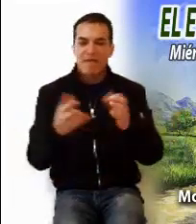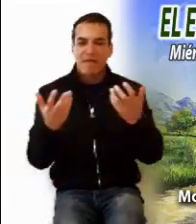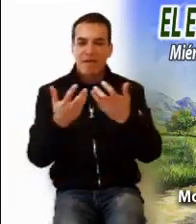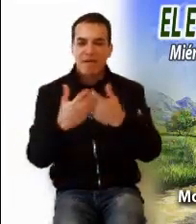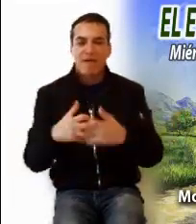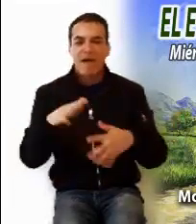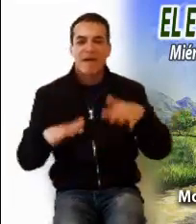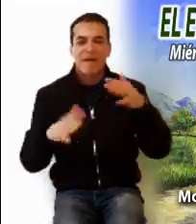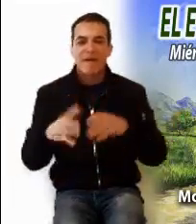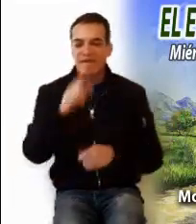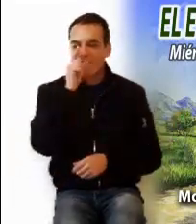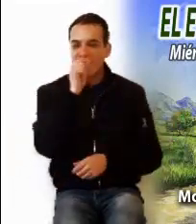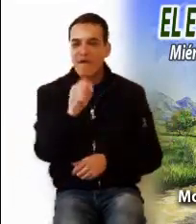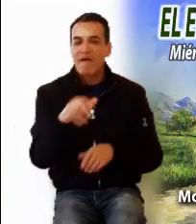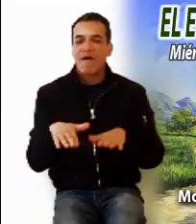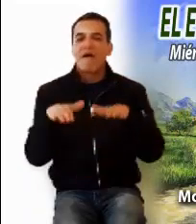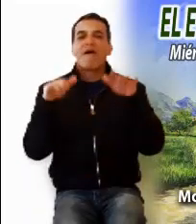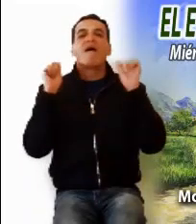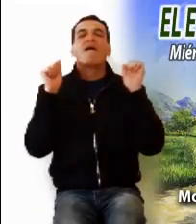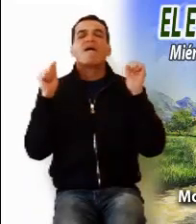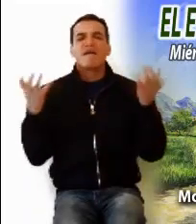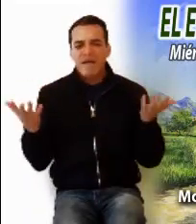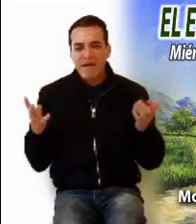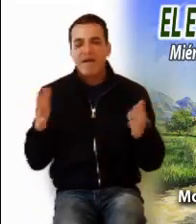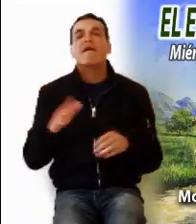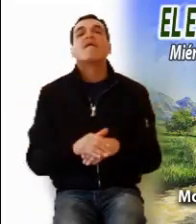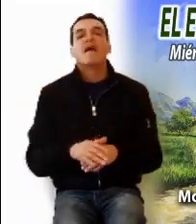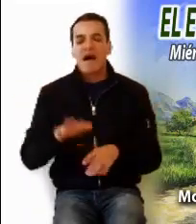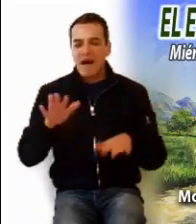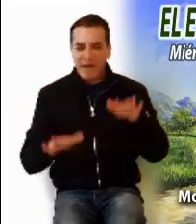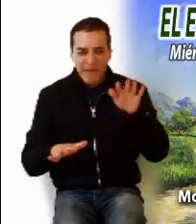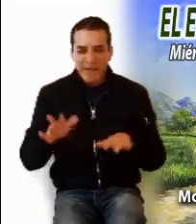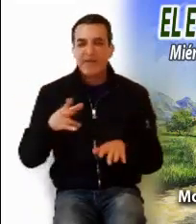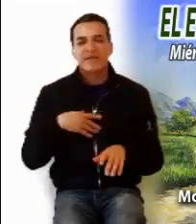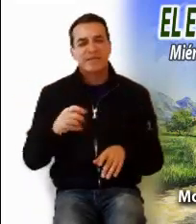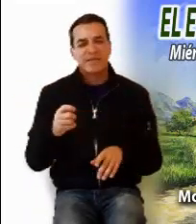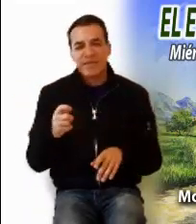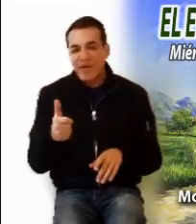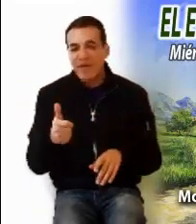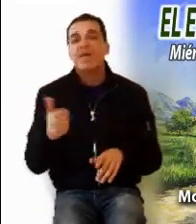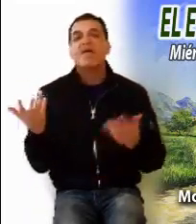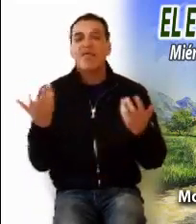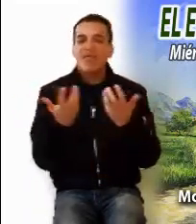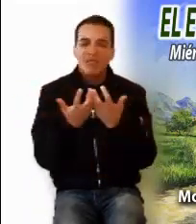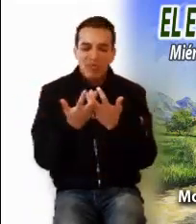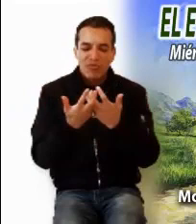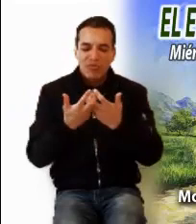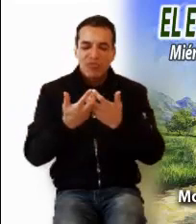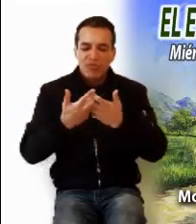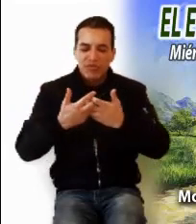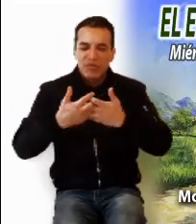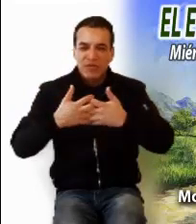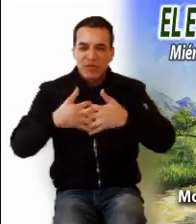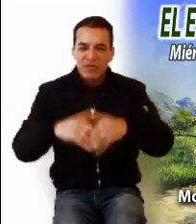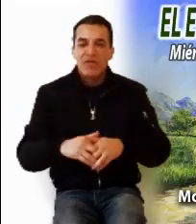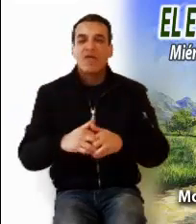abandonar nuestra decisión. No son pocas las veces que se hace una especie de acoplamiento y se reduce